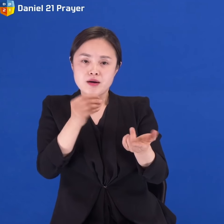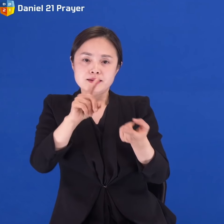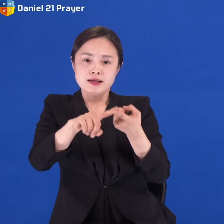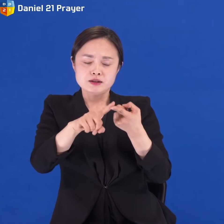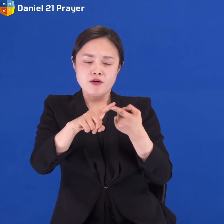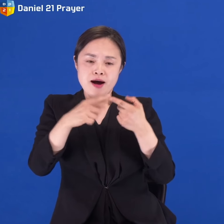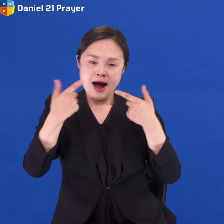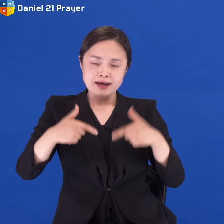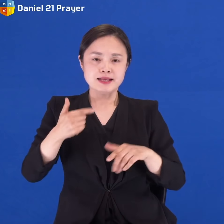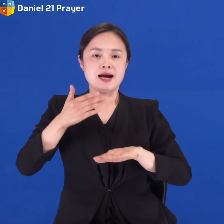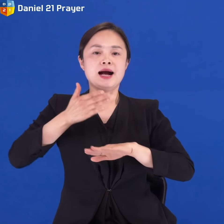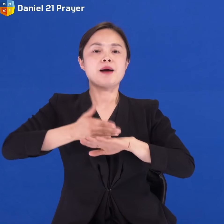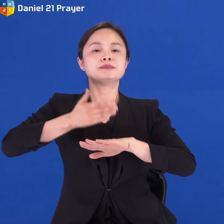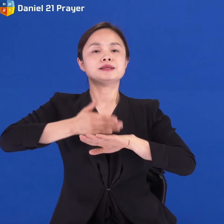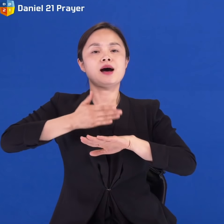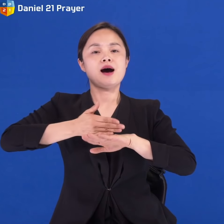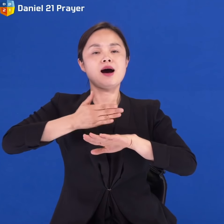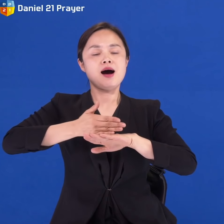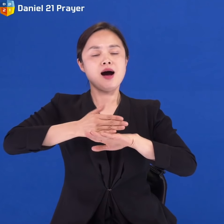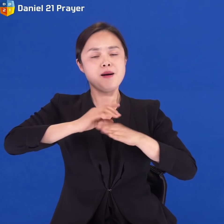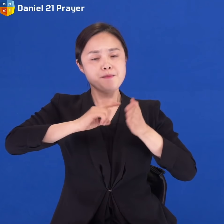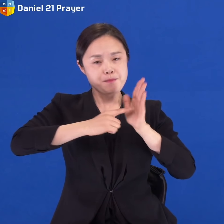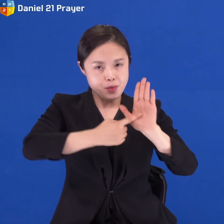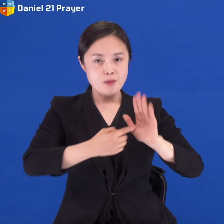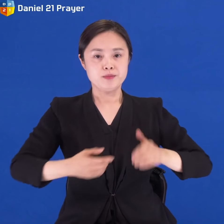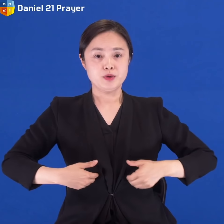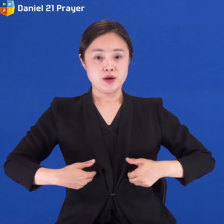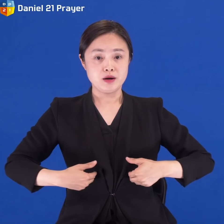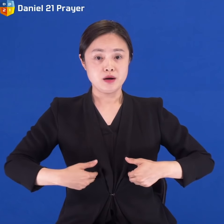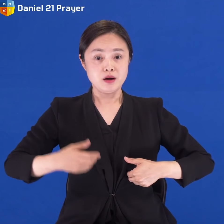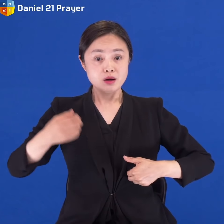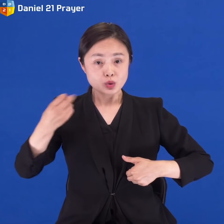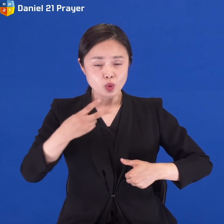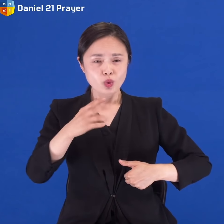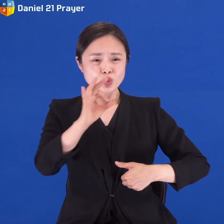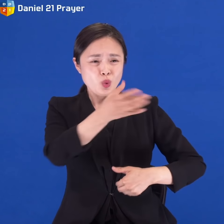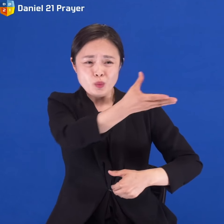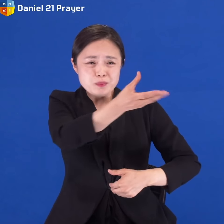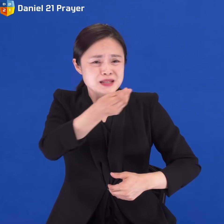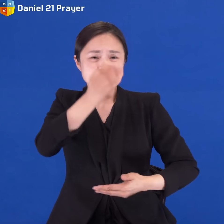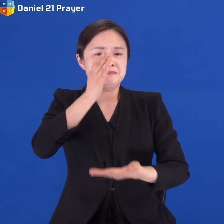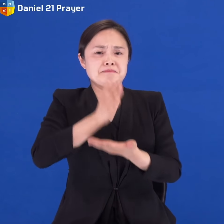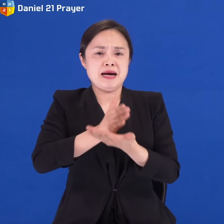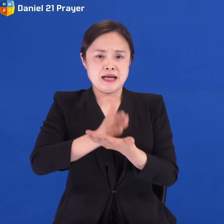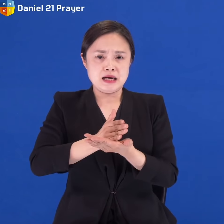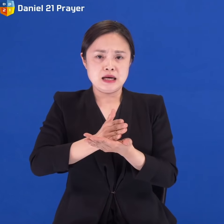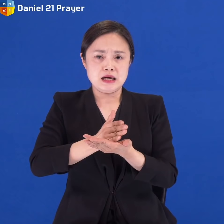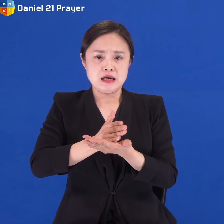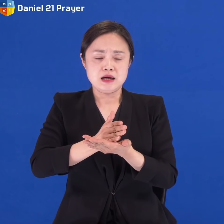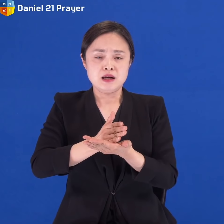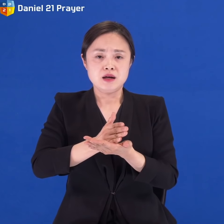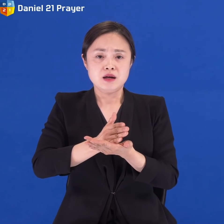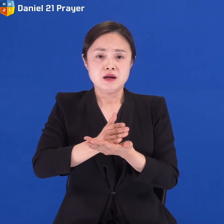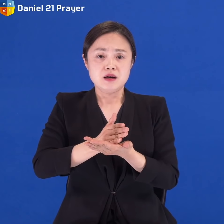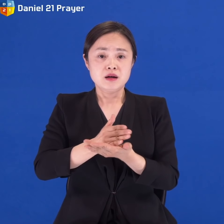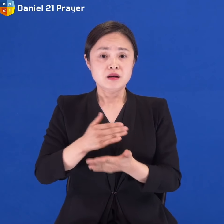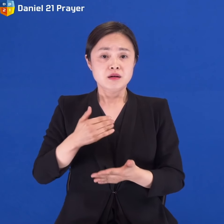그리고 깨소금도 꼬우지 마라. 알겠나? 근데 저는 깨소금이 아니라